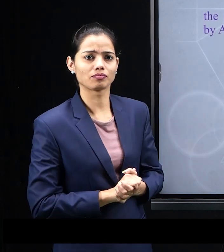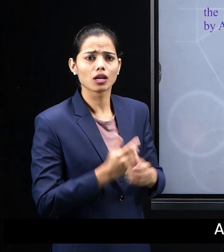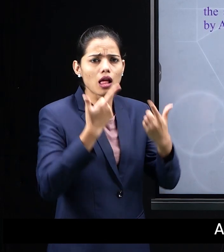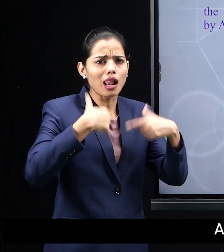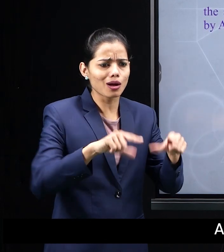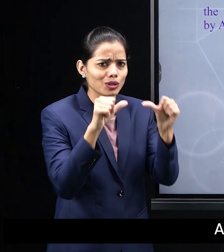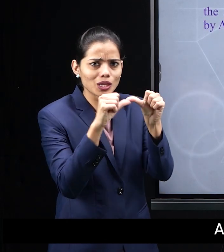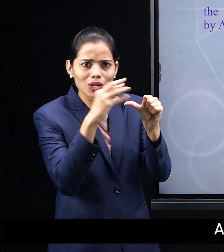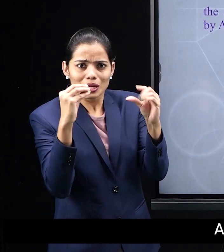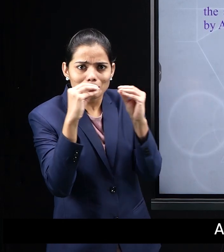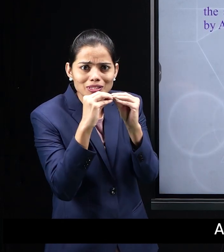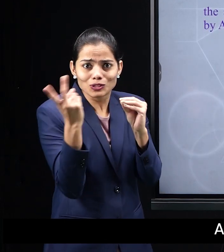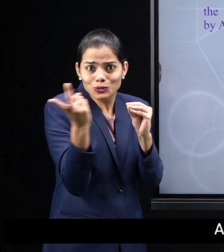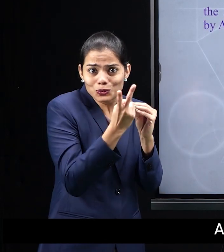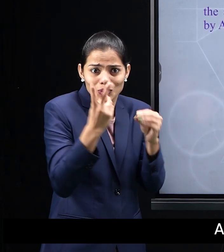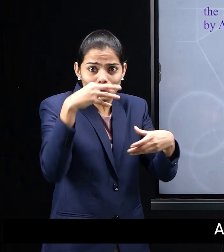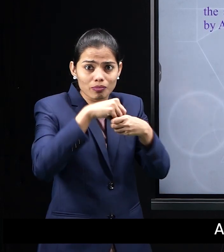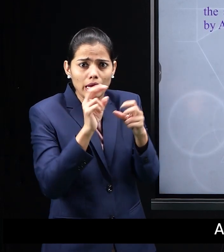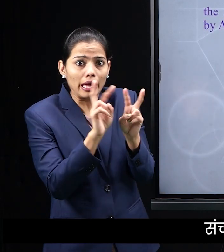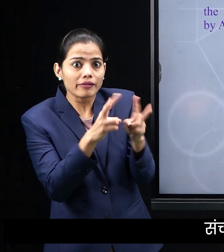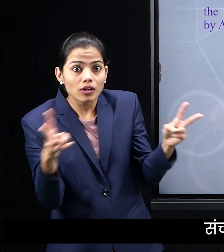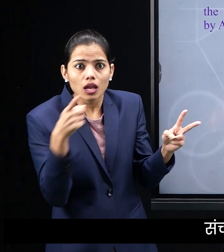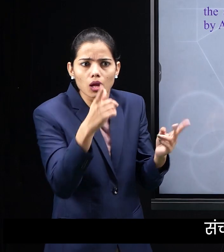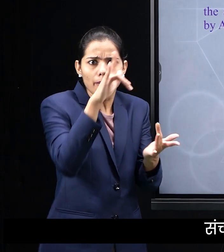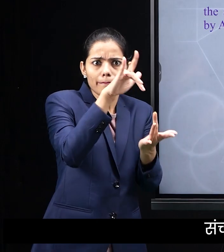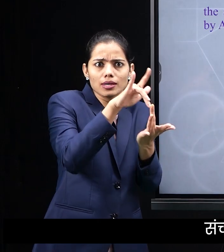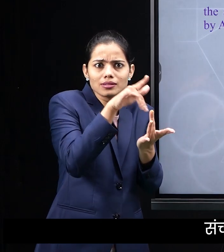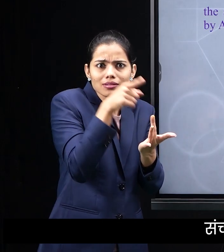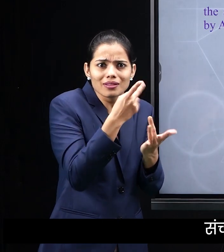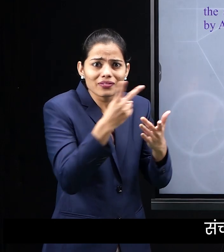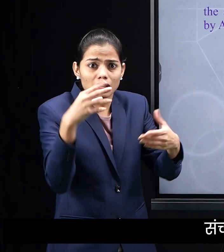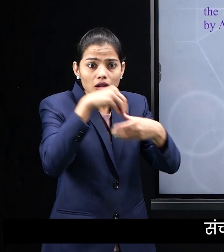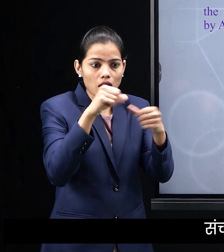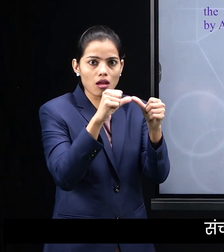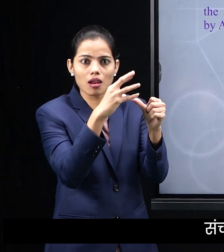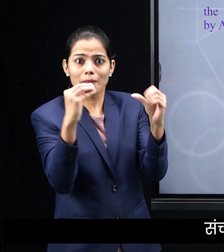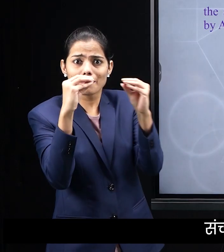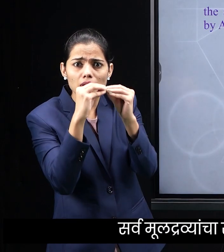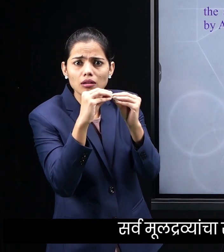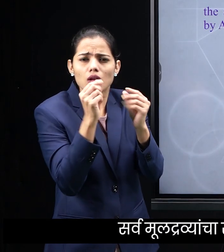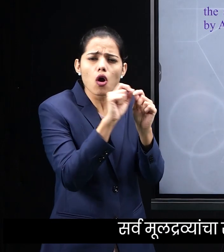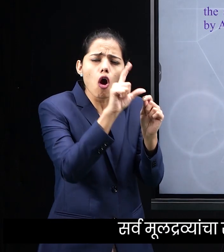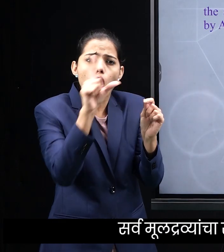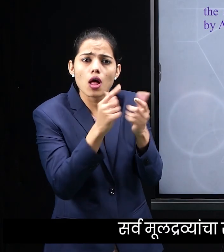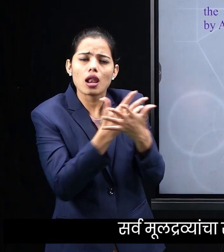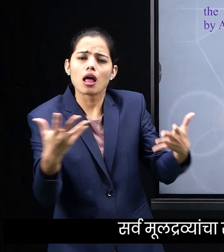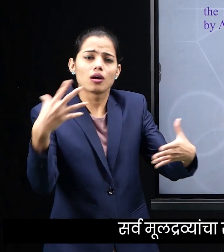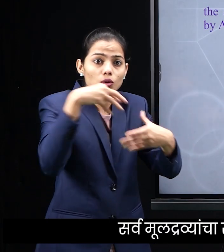a आणि b हे दोन संच असू घा. संच a आणि b मधील फरक हा सर्व मूलद्रव्याचा संच